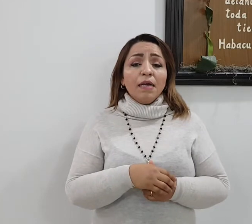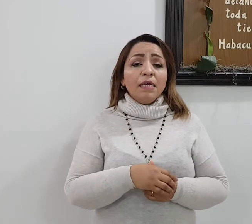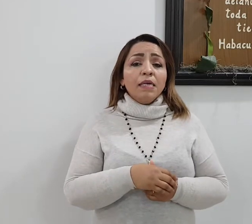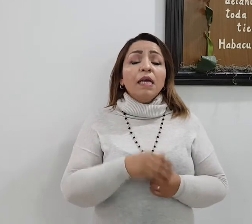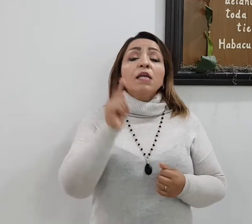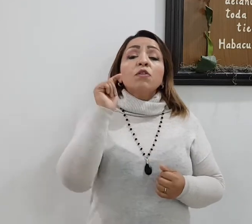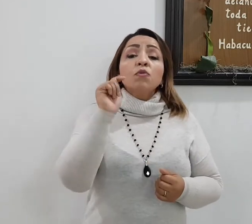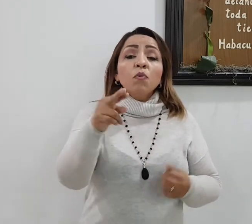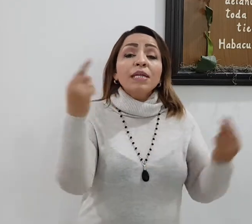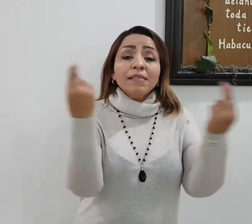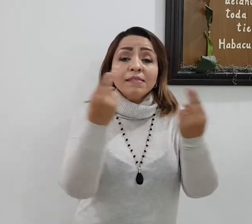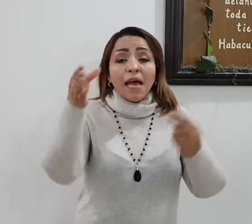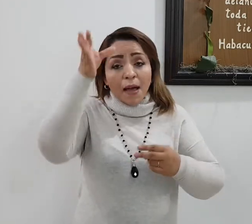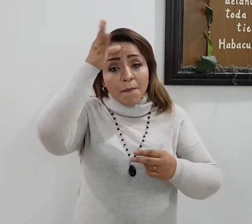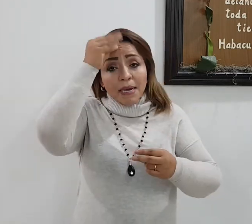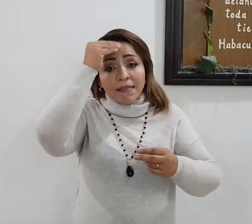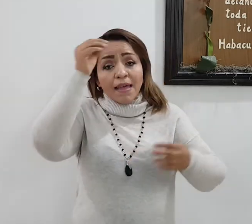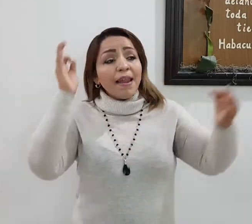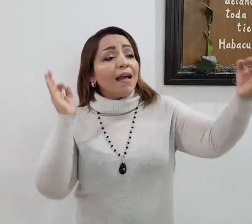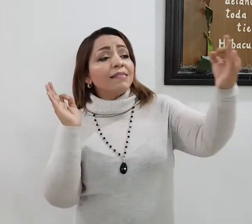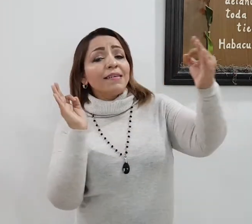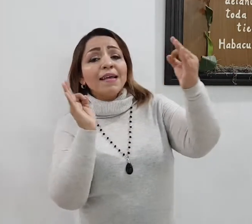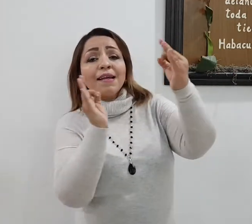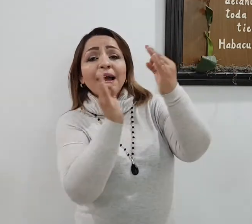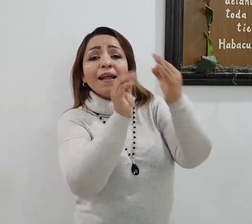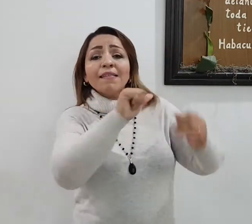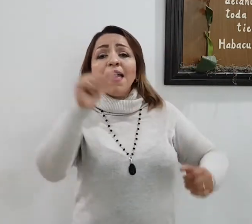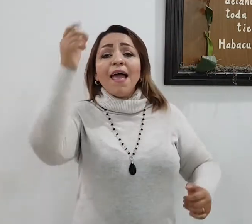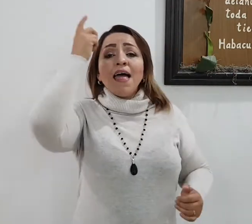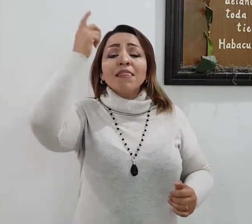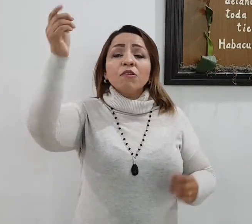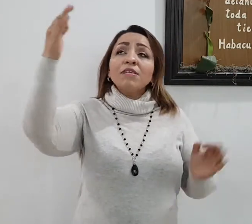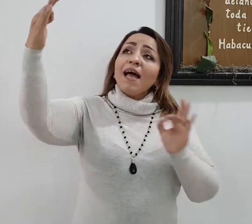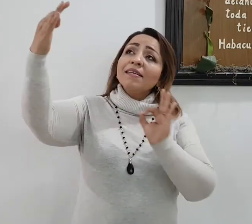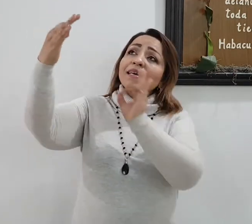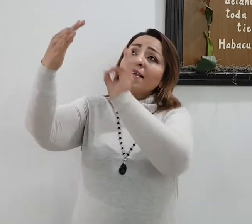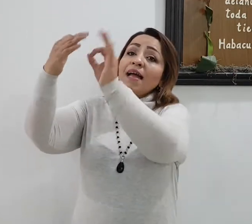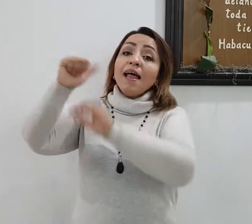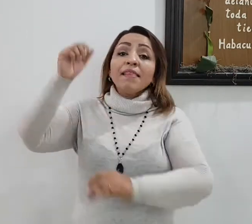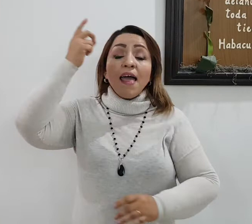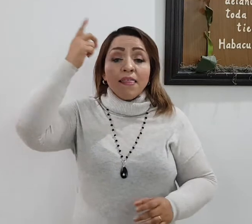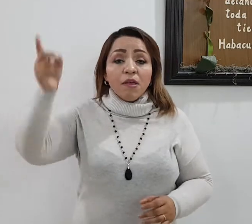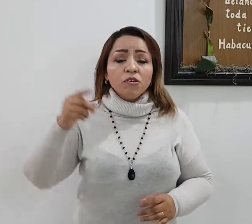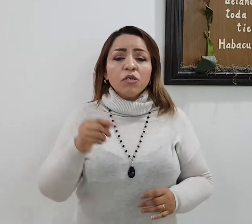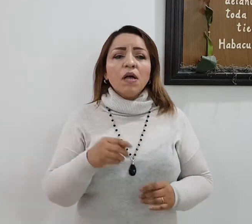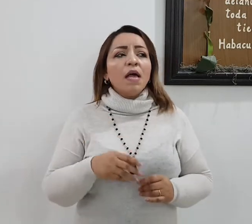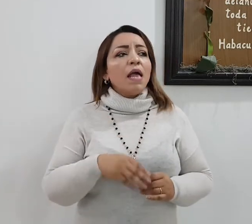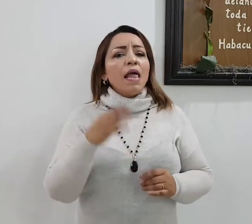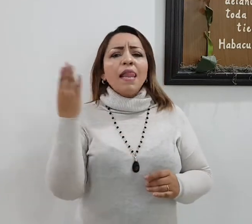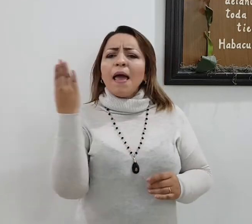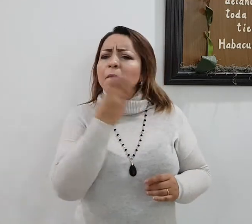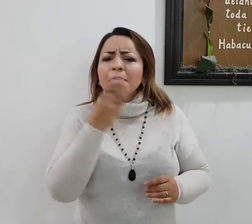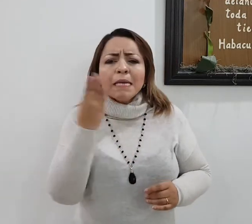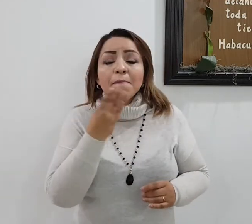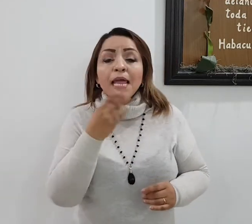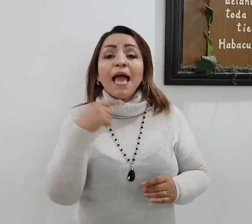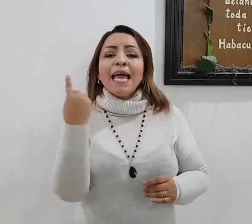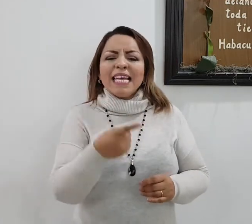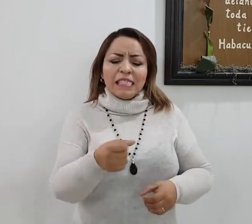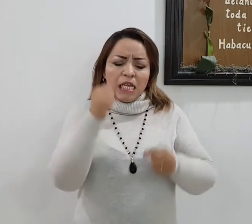ella. La Biblia, no me queda duda, hermanos, es palabra de Dios. No me queda duda a mí. Y lo que aquí está plasmado es